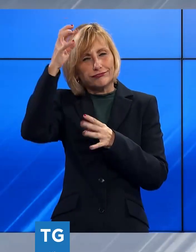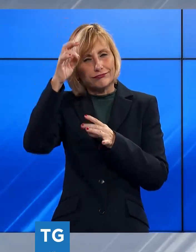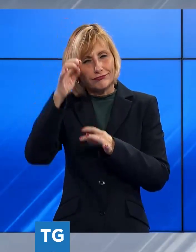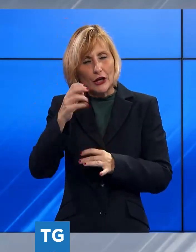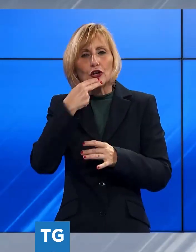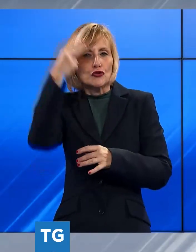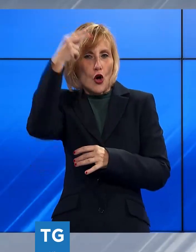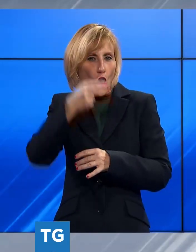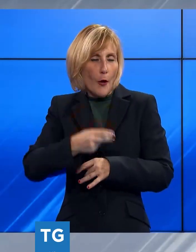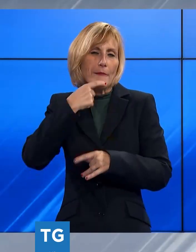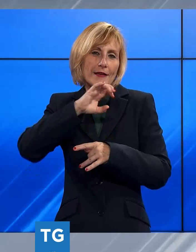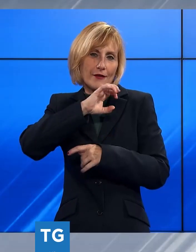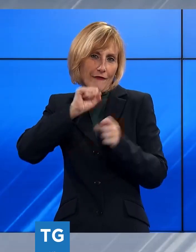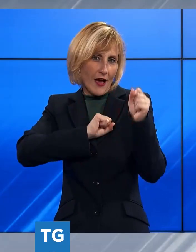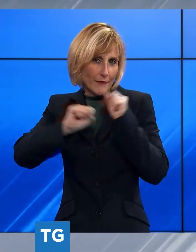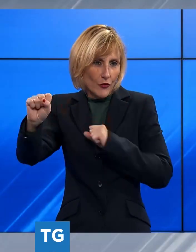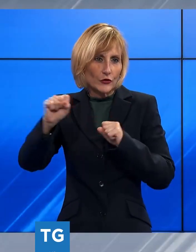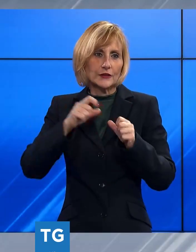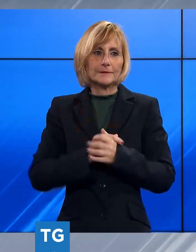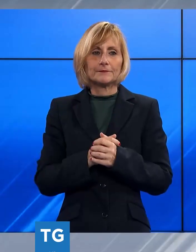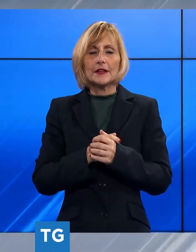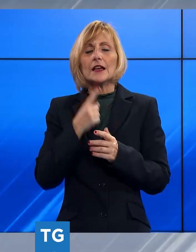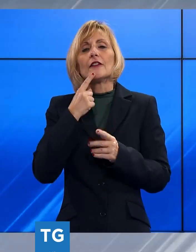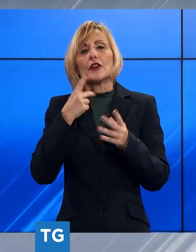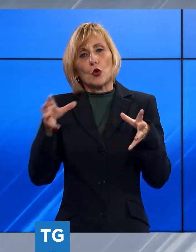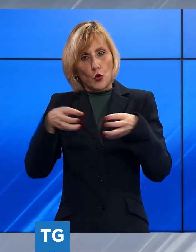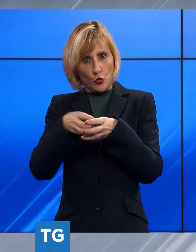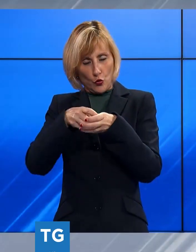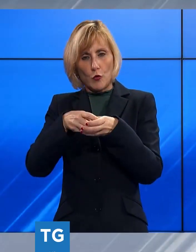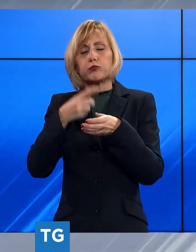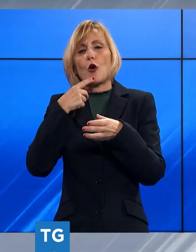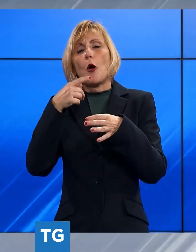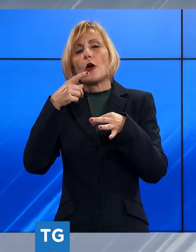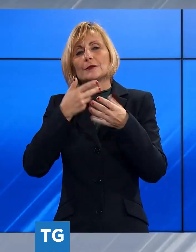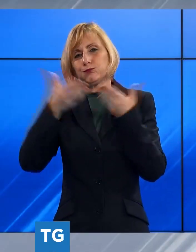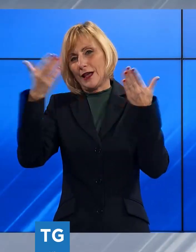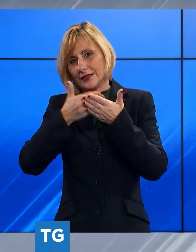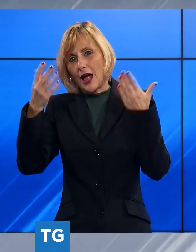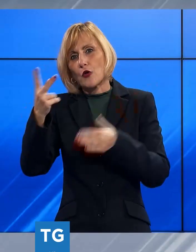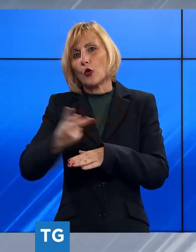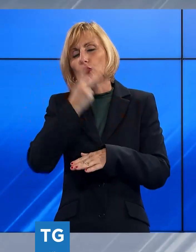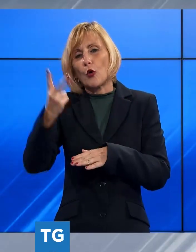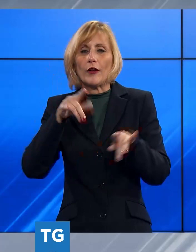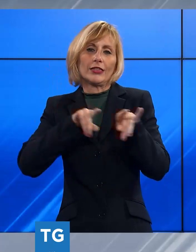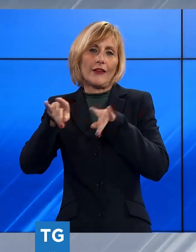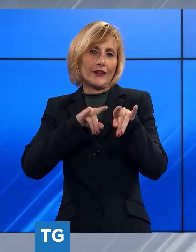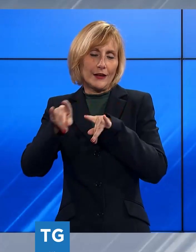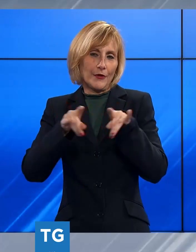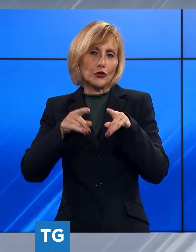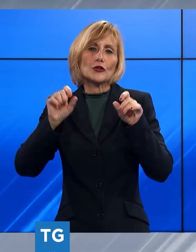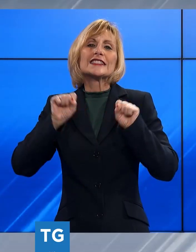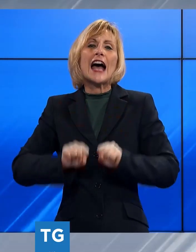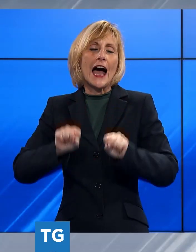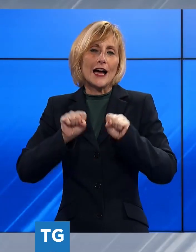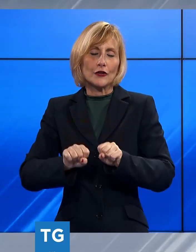viti Vittorio Giusti e il giovanissimo Marco Giusti che porteranno sul palco dello yenko un paio d'ore di sano divertimento I biglietti sono